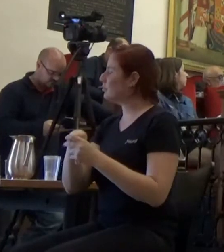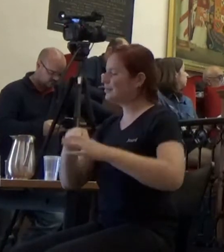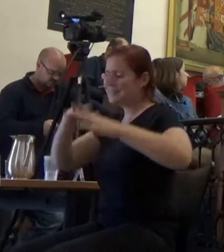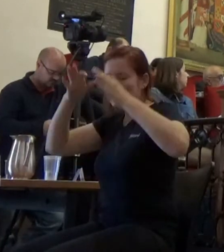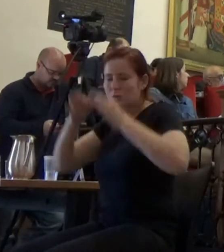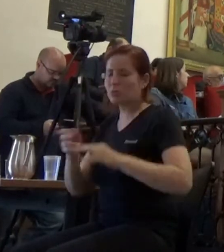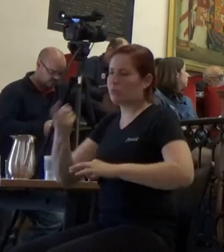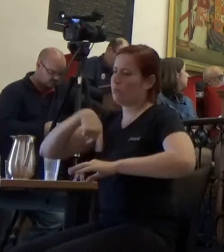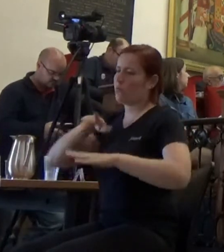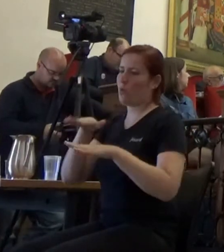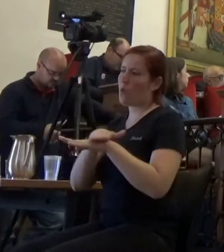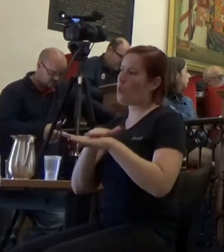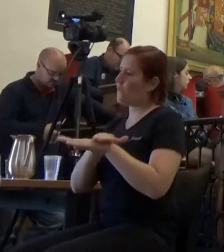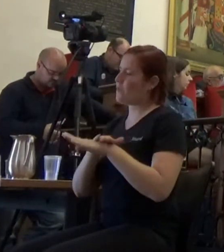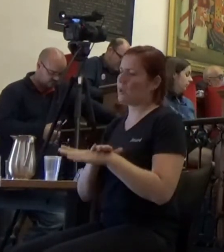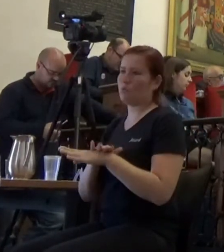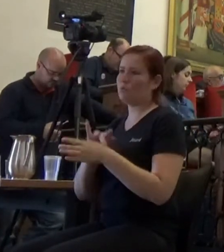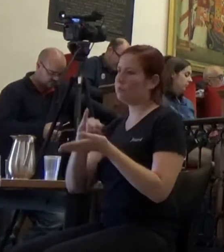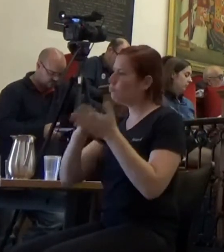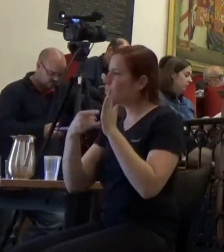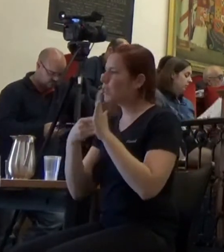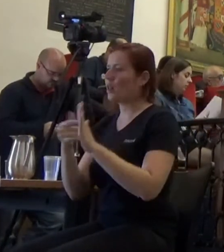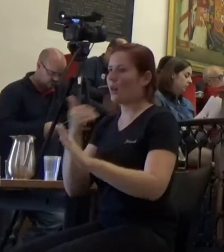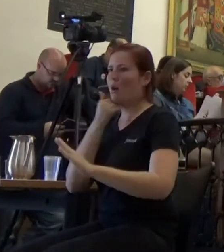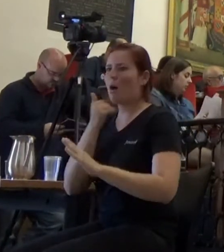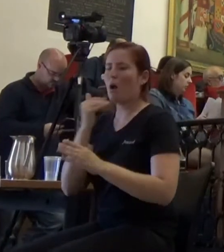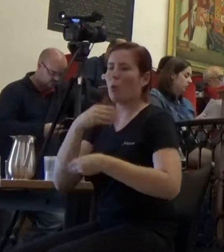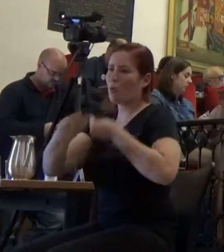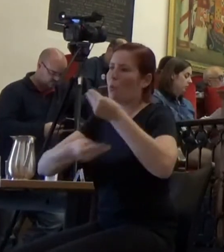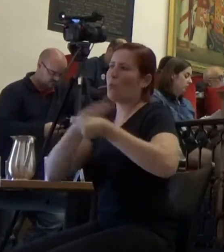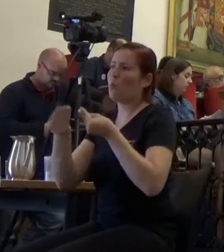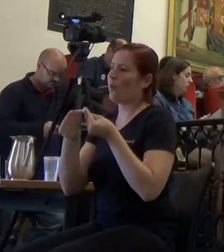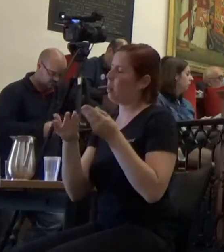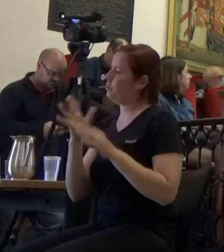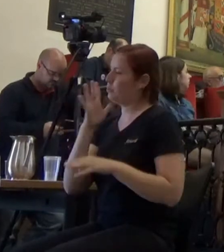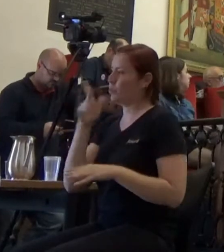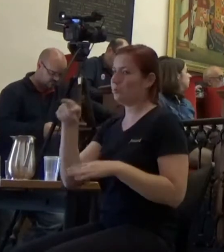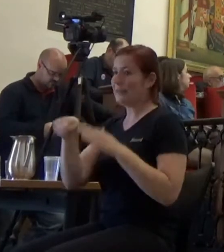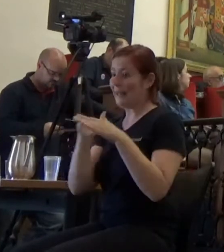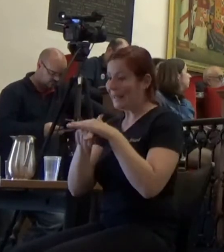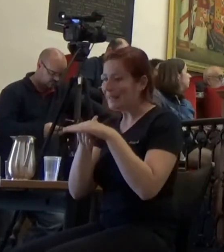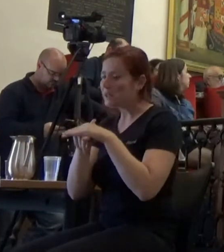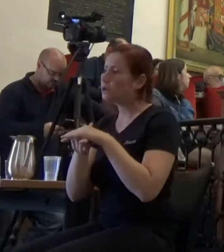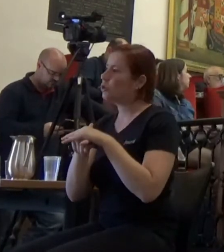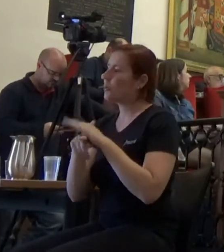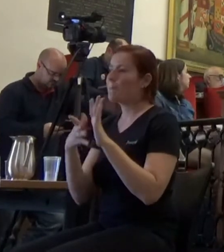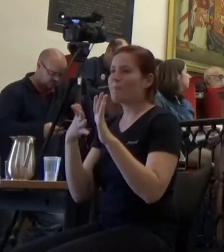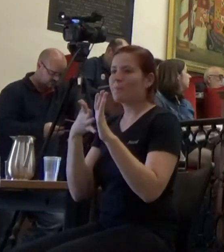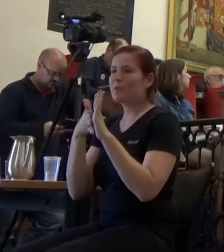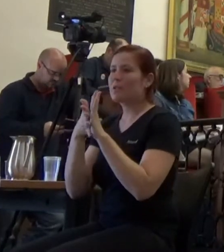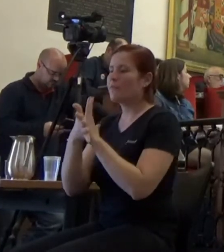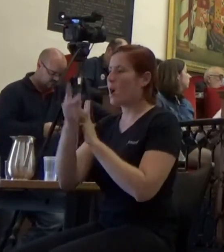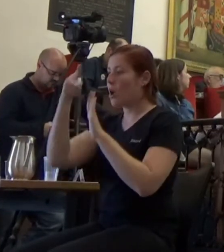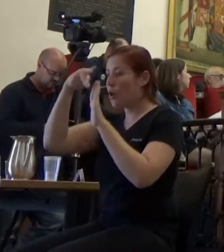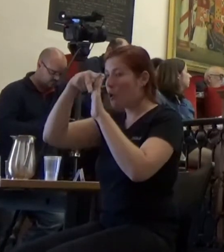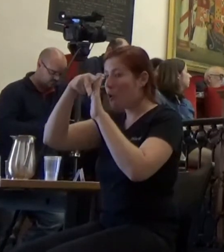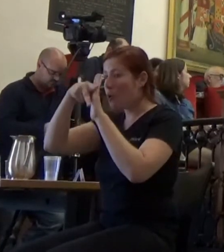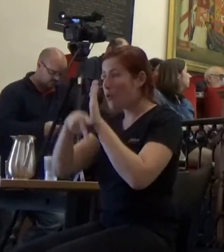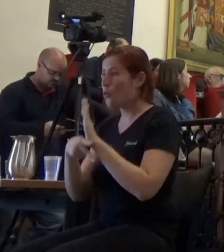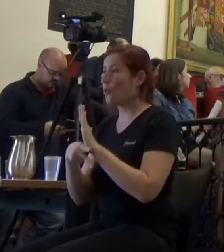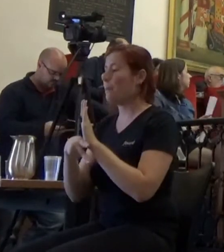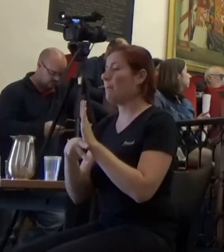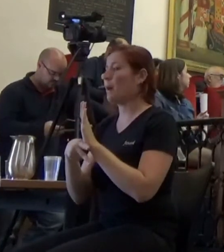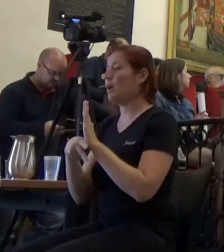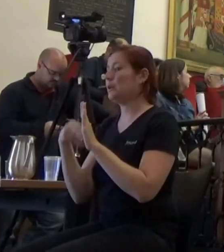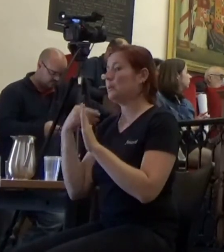que desde este gobierno se tomarían las medidas oportunas, ya que dicha gestión está sujeta a las mismas normas legales,